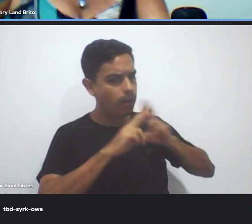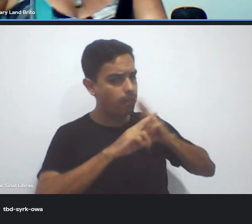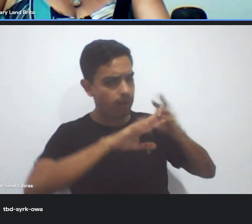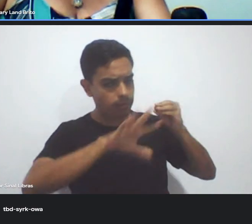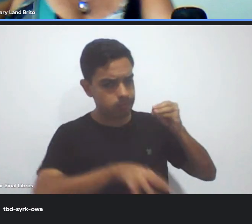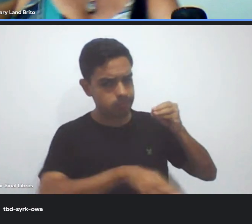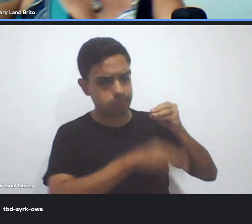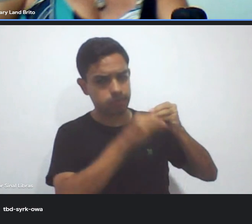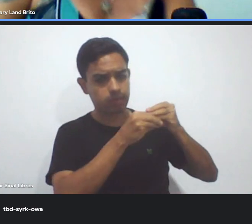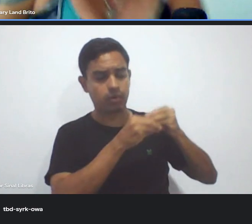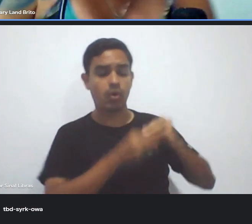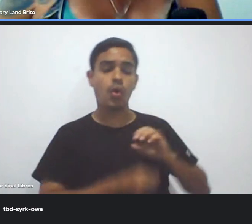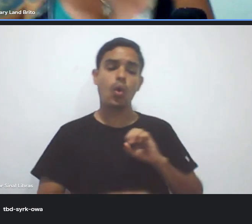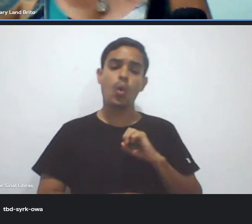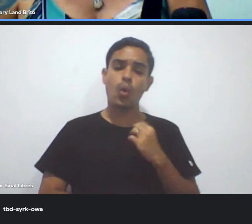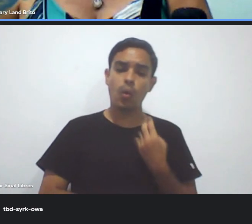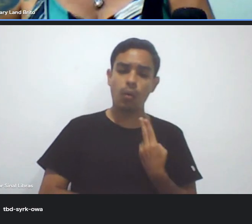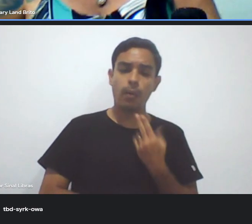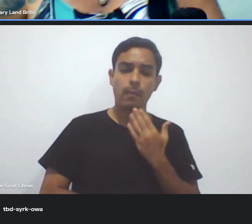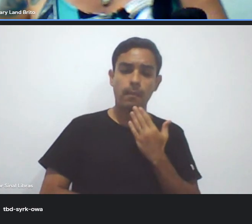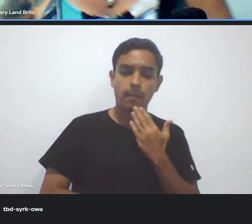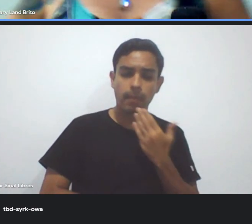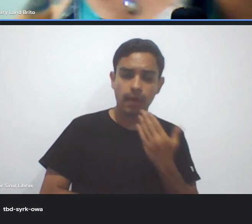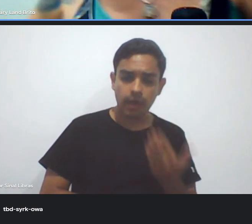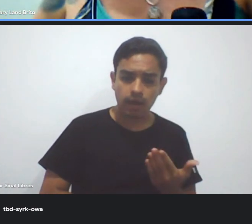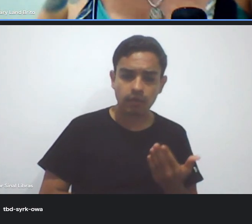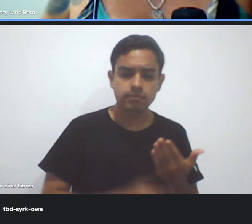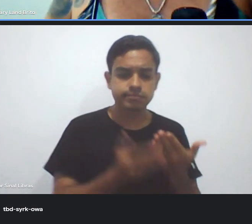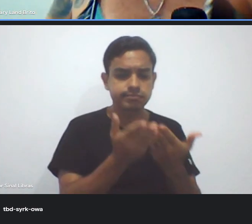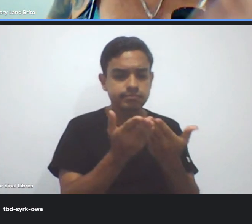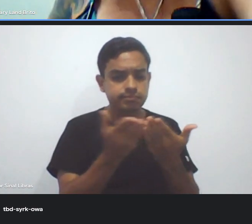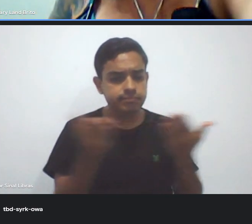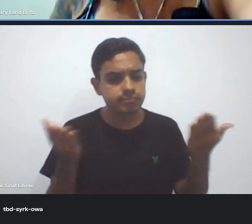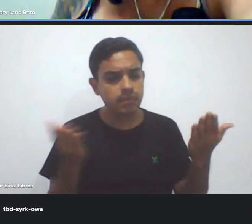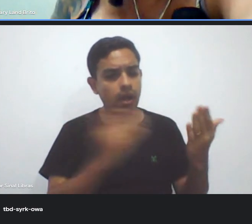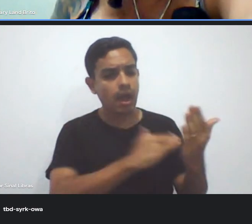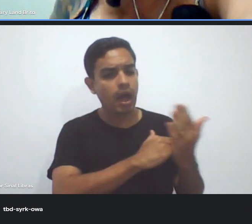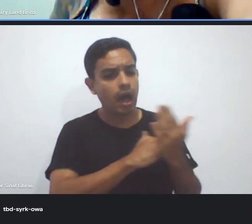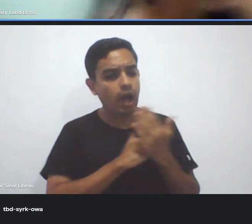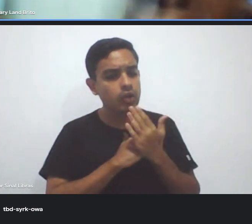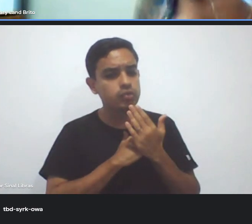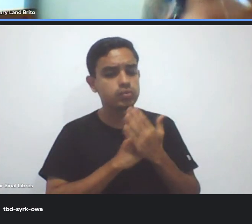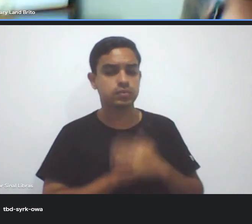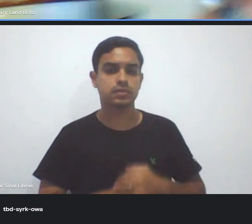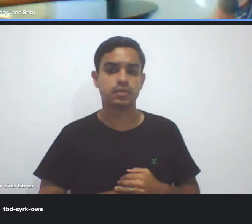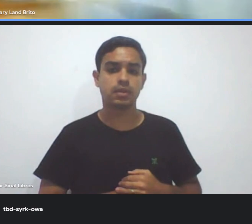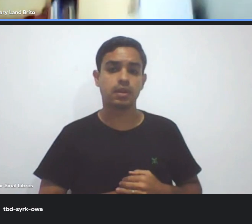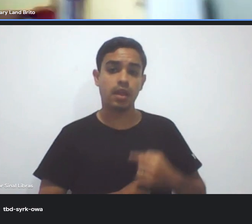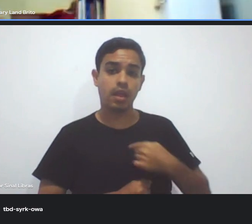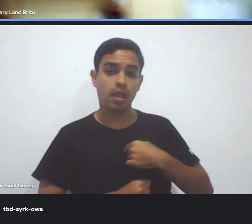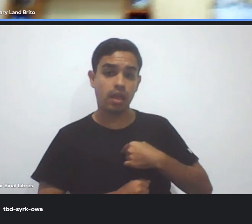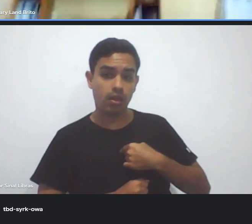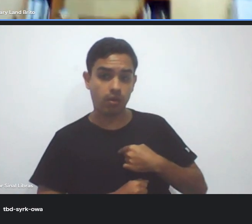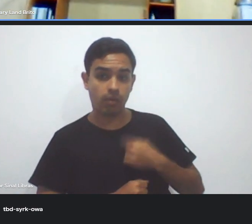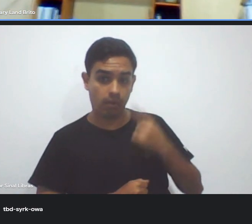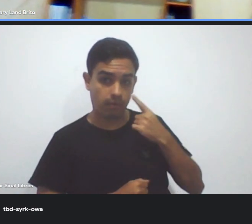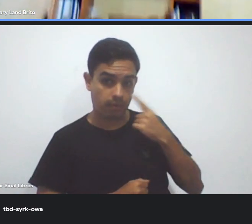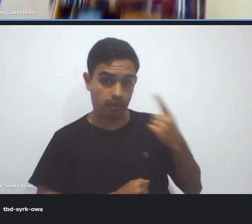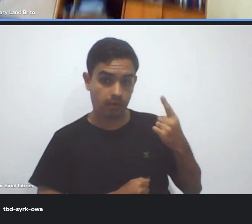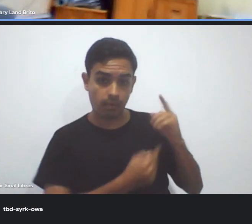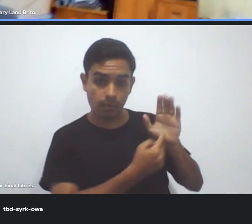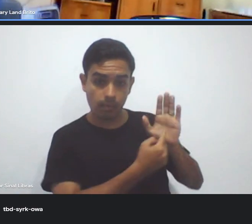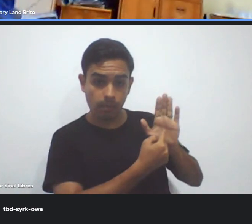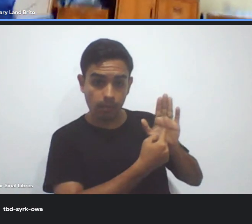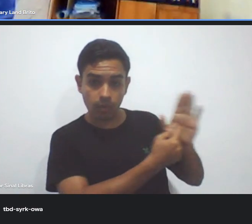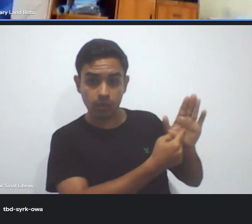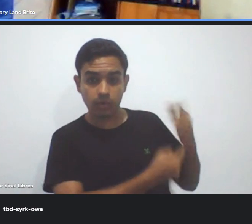considerações, ou peço ajuda aos colegas e colegas que aqui estão. Então, por enquanto, eu vou até mostrar aqui: a gente tem, aqui do meu lado está